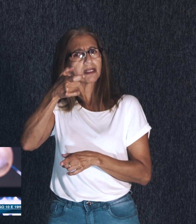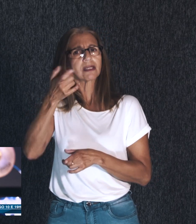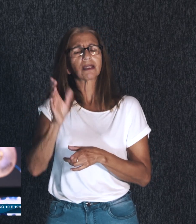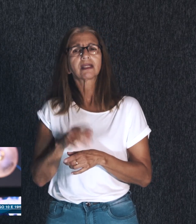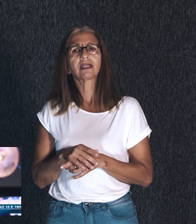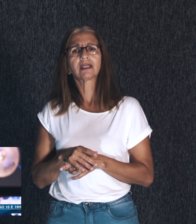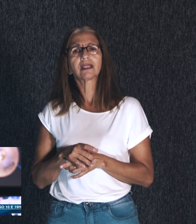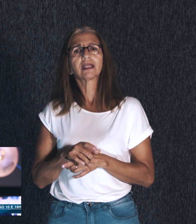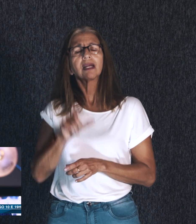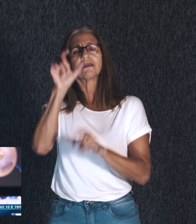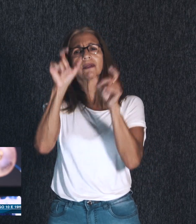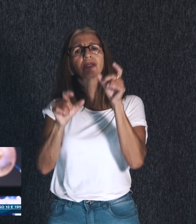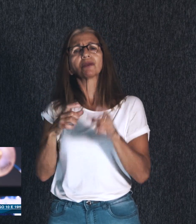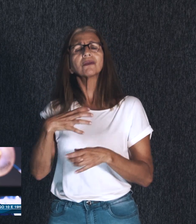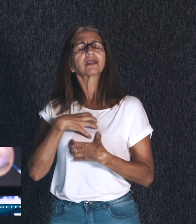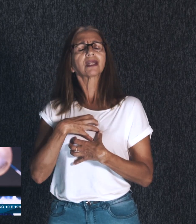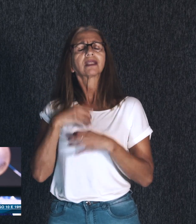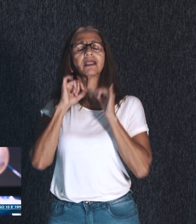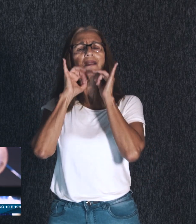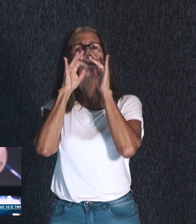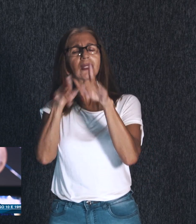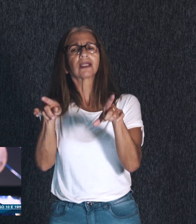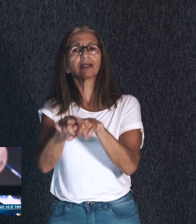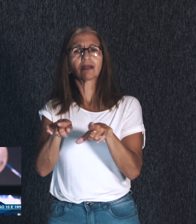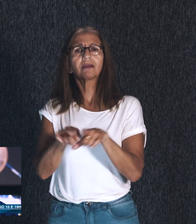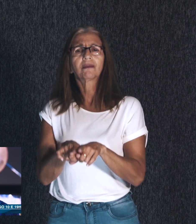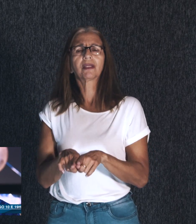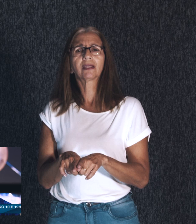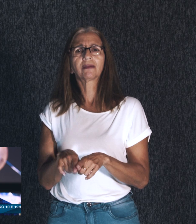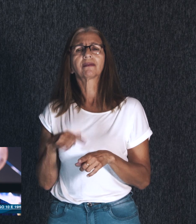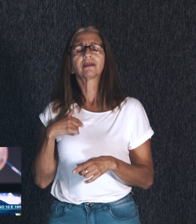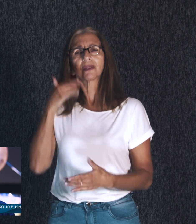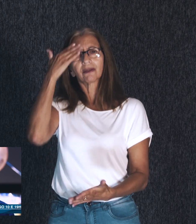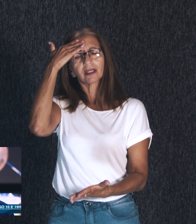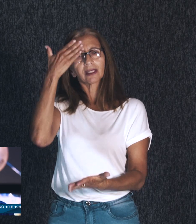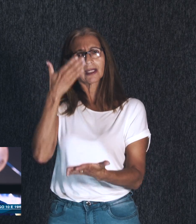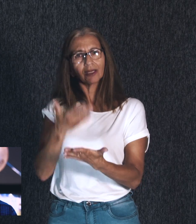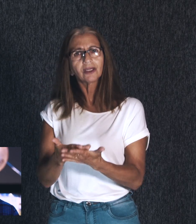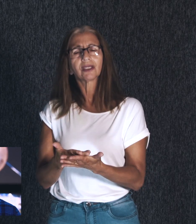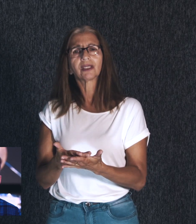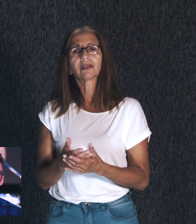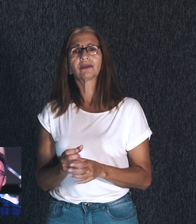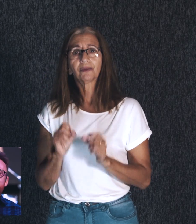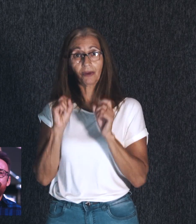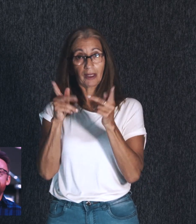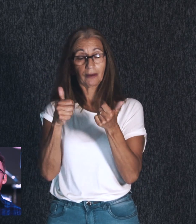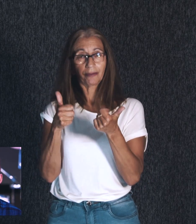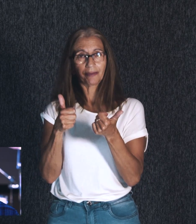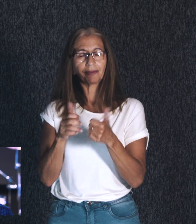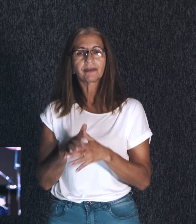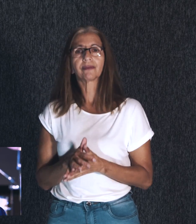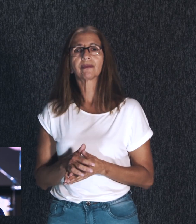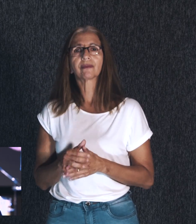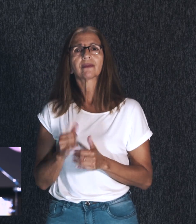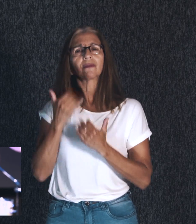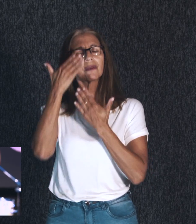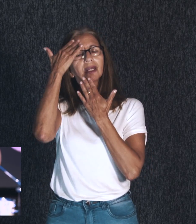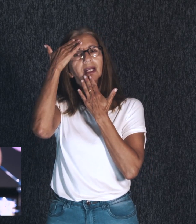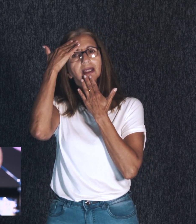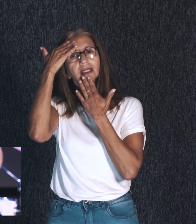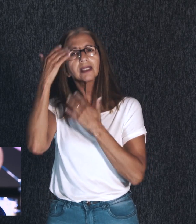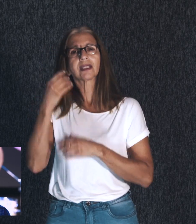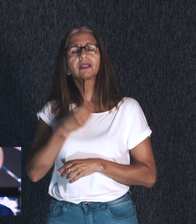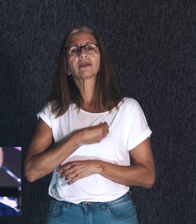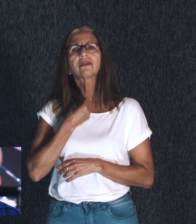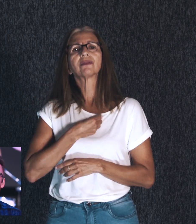uma grande bênção para essas pessoas. Eu creio assim. Tá bom, meus amigos? Aqui eu quero louvar a Deus por vocês estarem